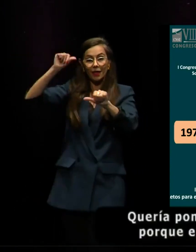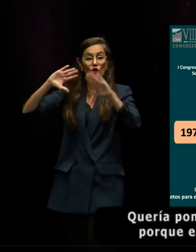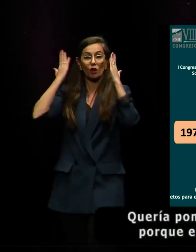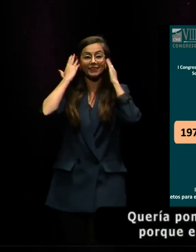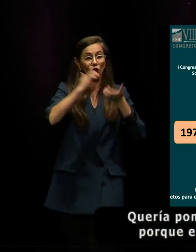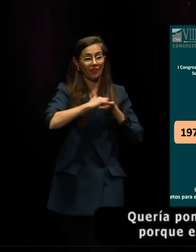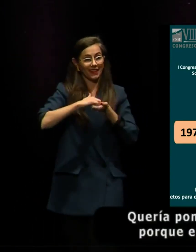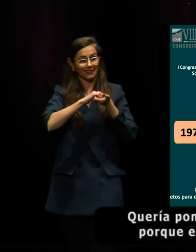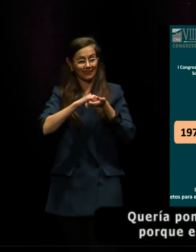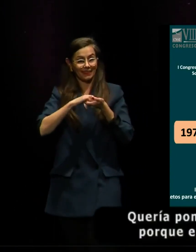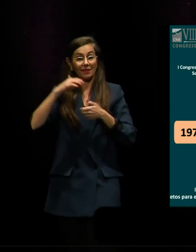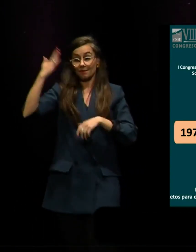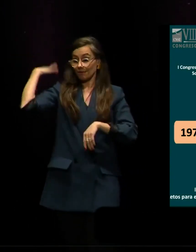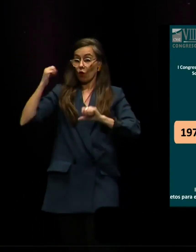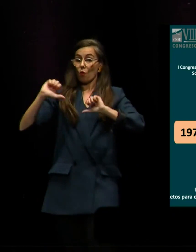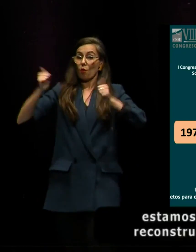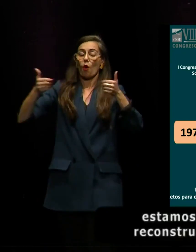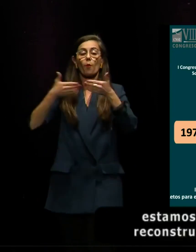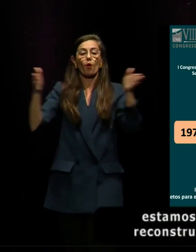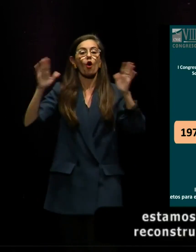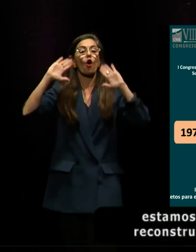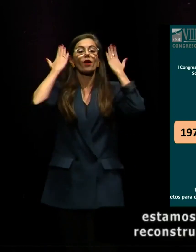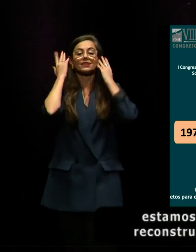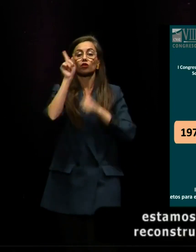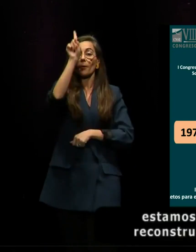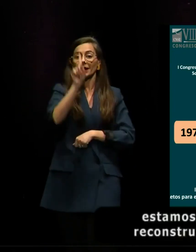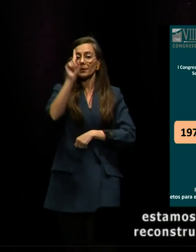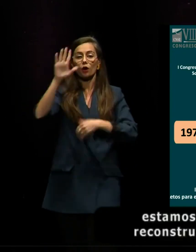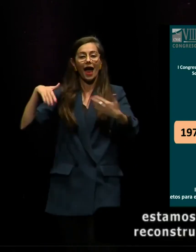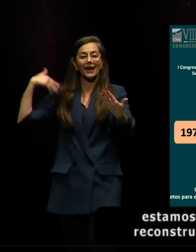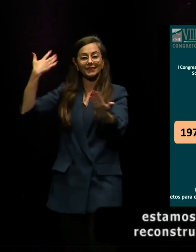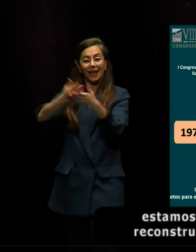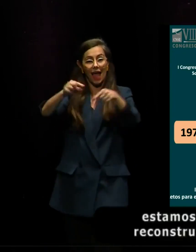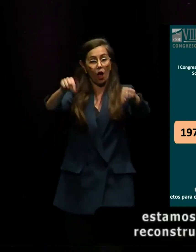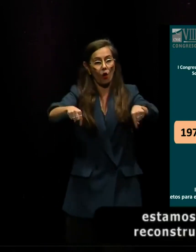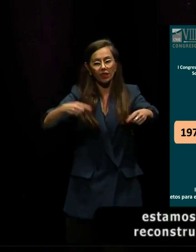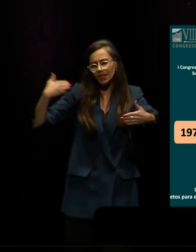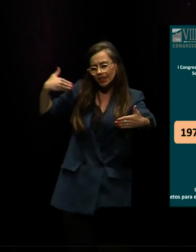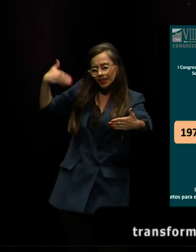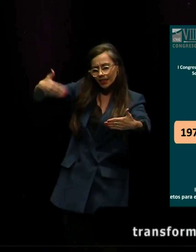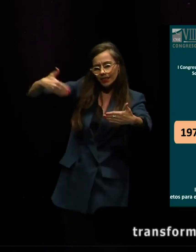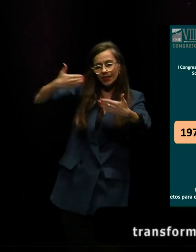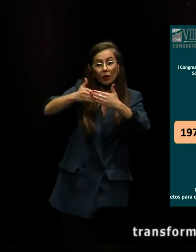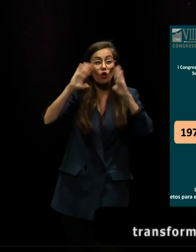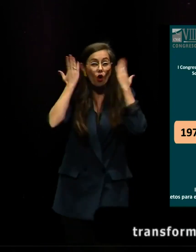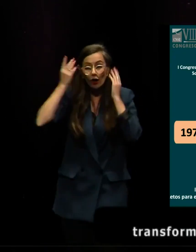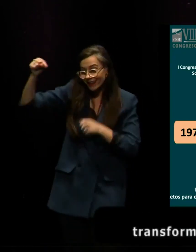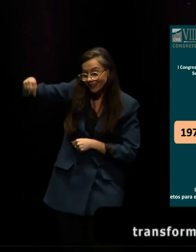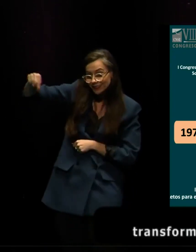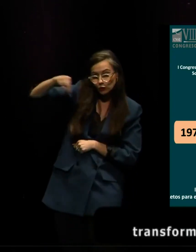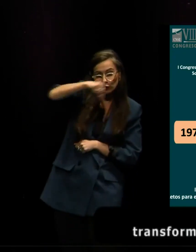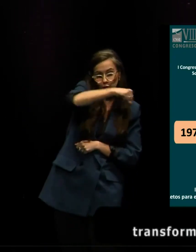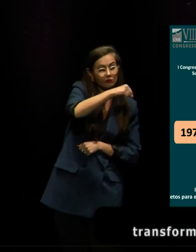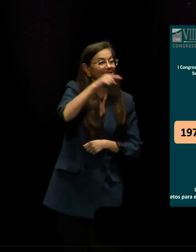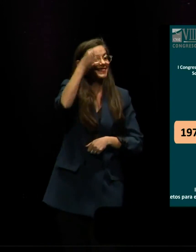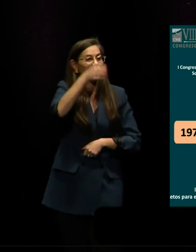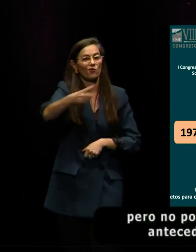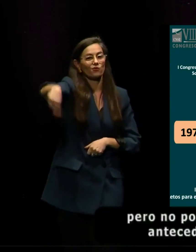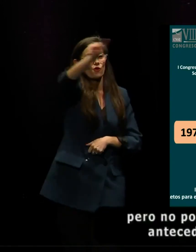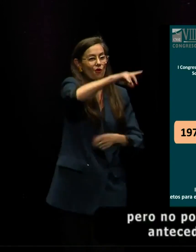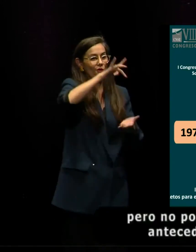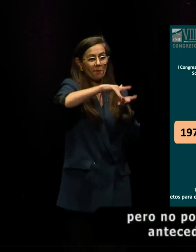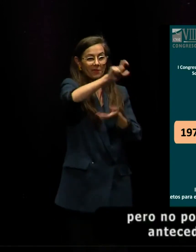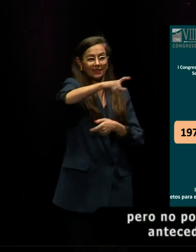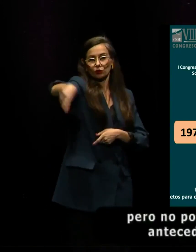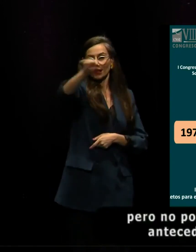no podemos olvidar los antecedentes que hemos vivido, ¿no? Desde el inicio, los primeros congresos, hasta el que estamos celebrando hoy. Durante